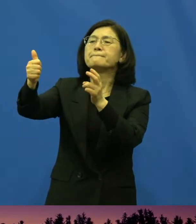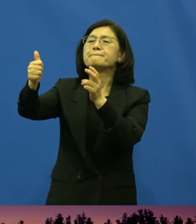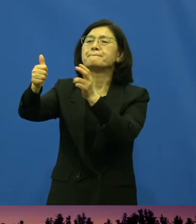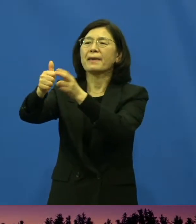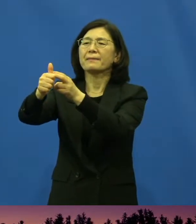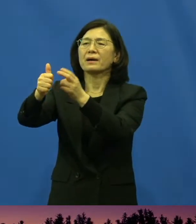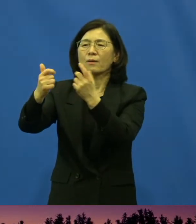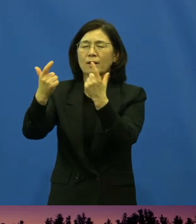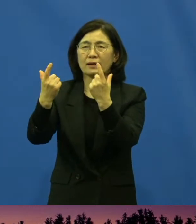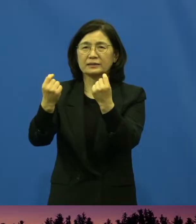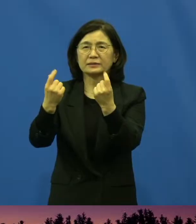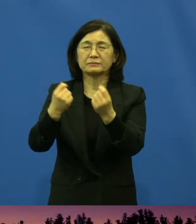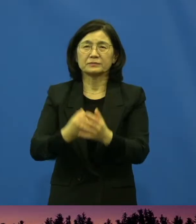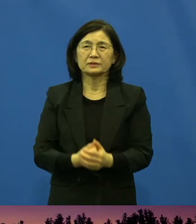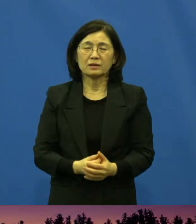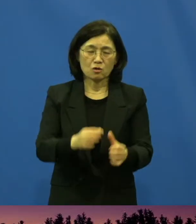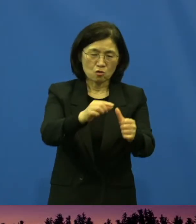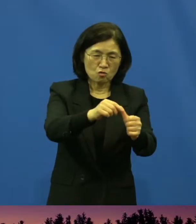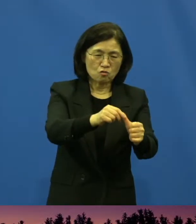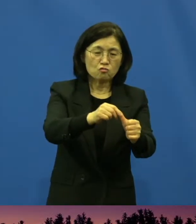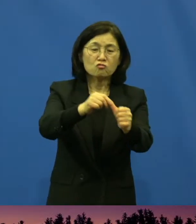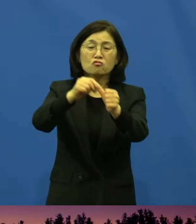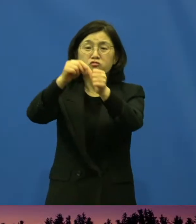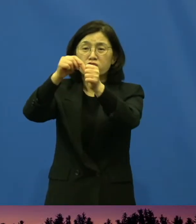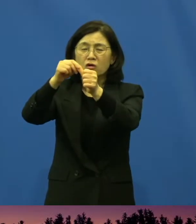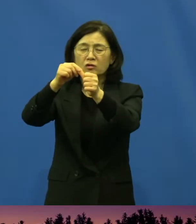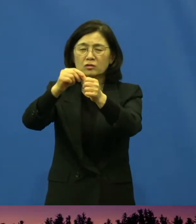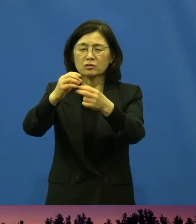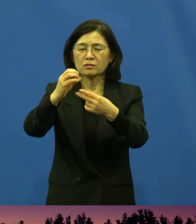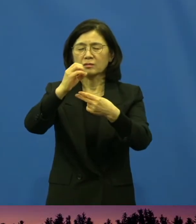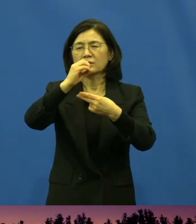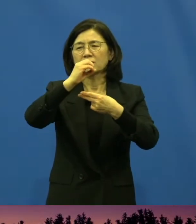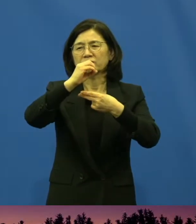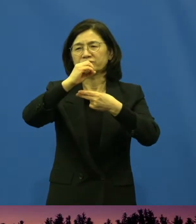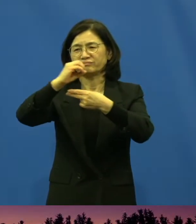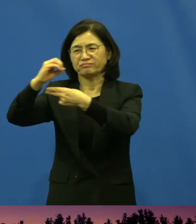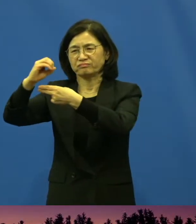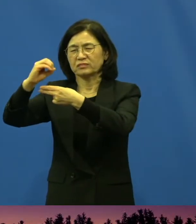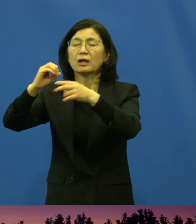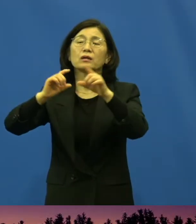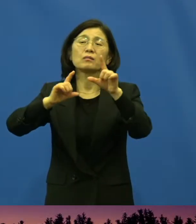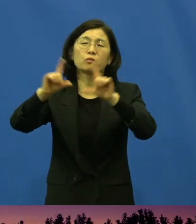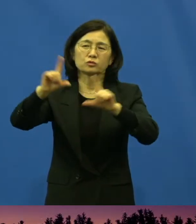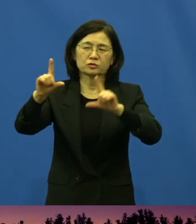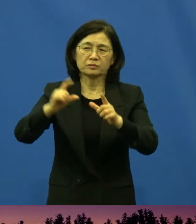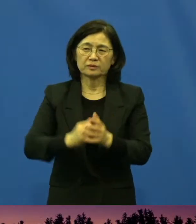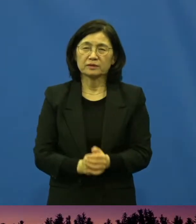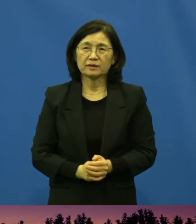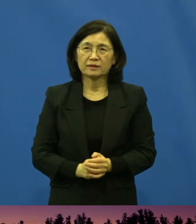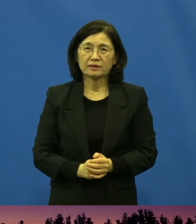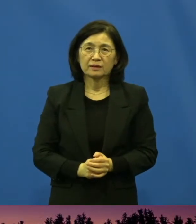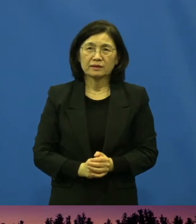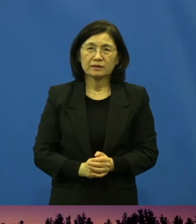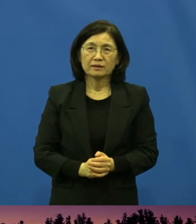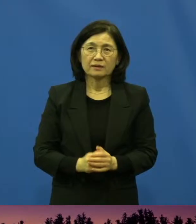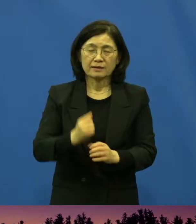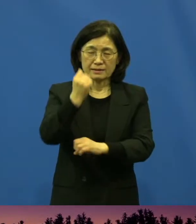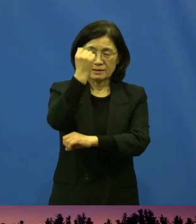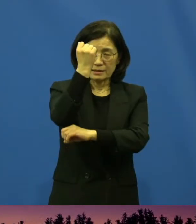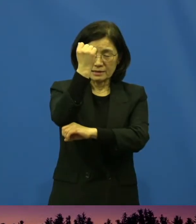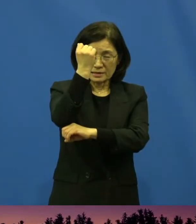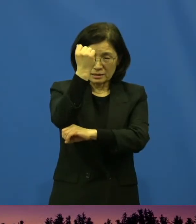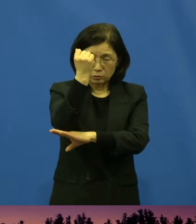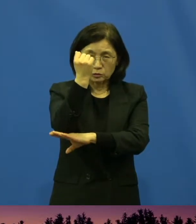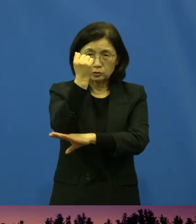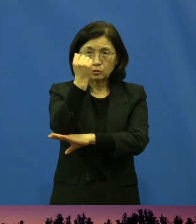구원의 가능성이 제로. 구원의 가능성이 전혀 없는 상태. 그 본질상 진노의 자녀라고 에베소서 2장을